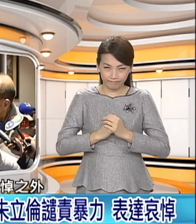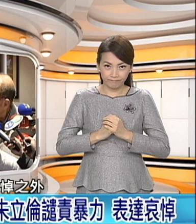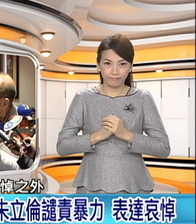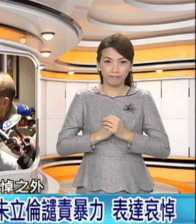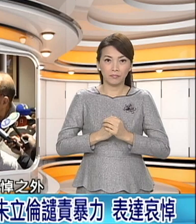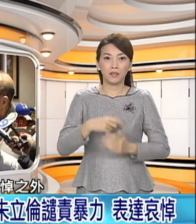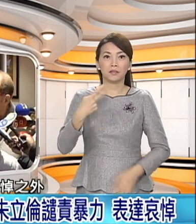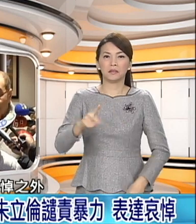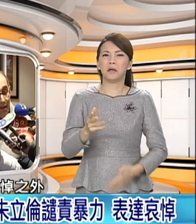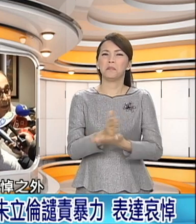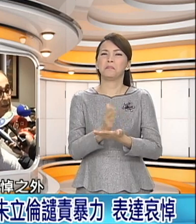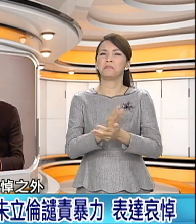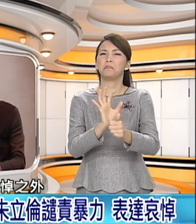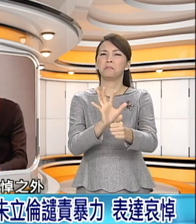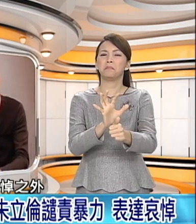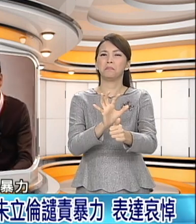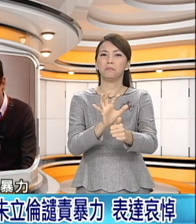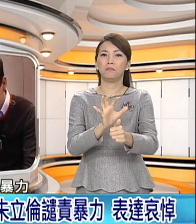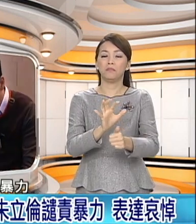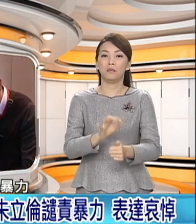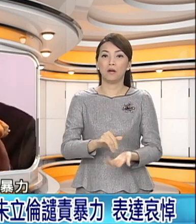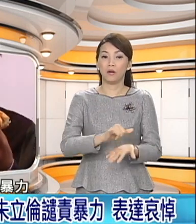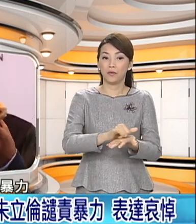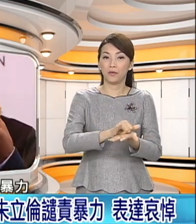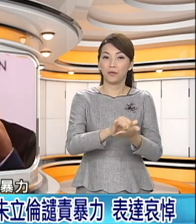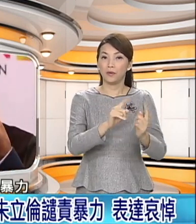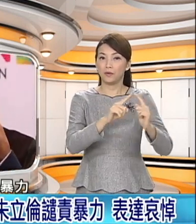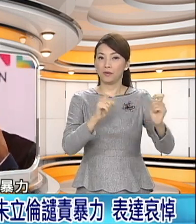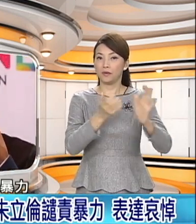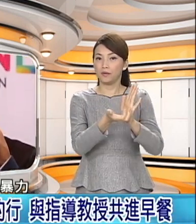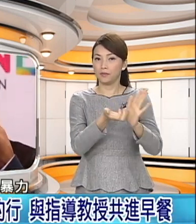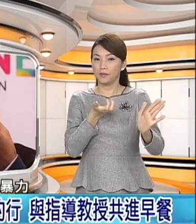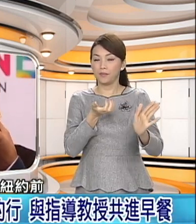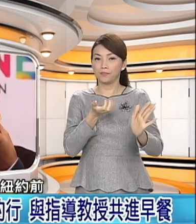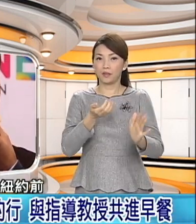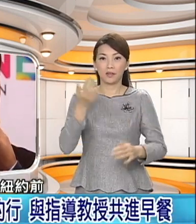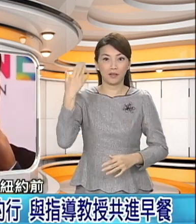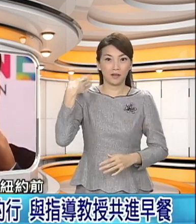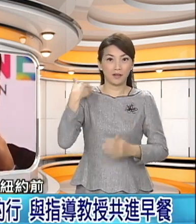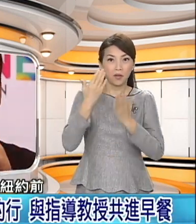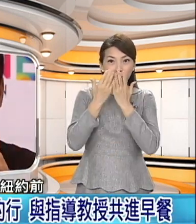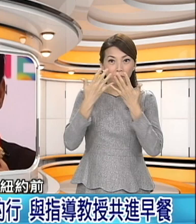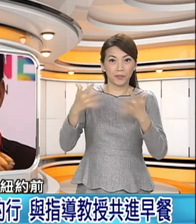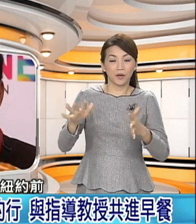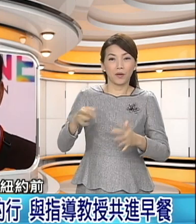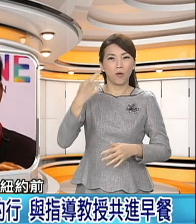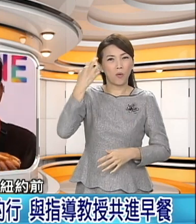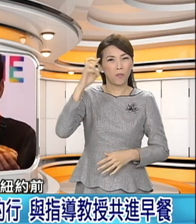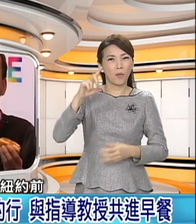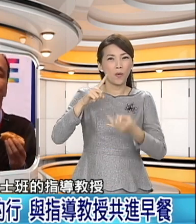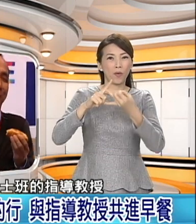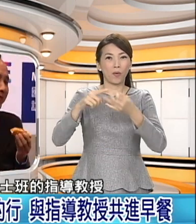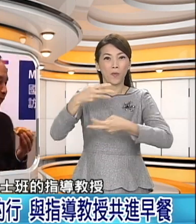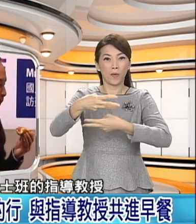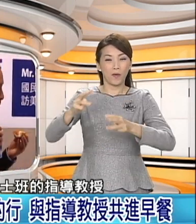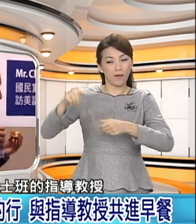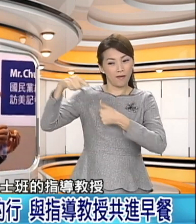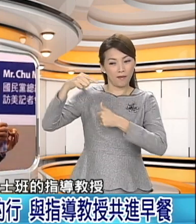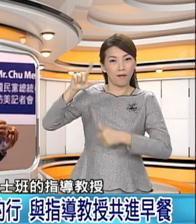达哀悼之外，也严厉的谴责暴力。而他在离开纽约之前，还跟以前博士班的